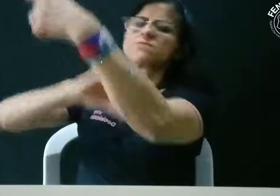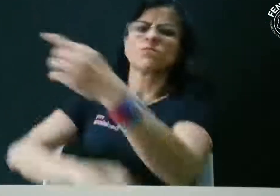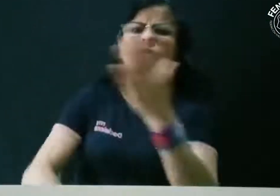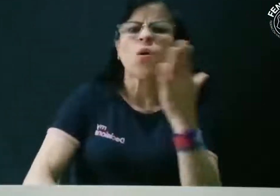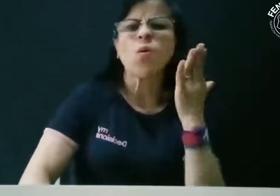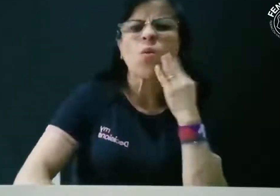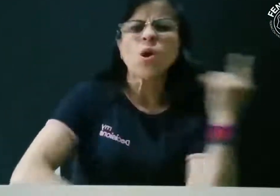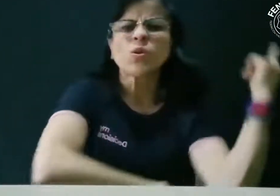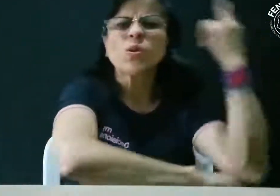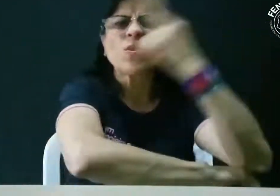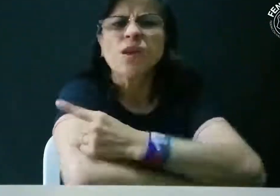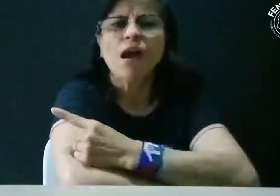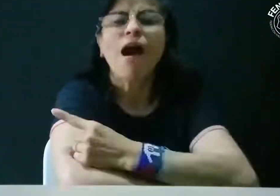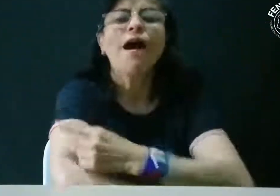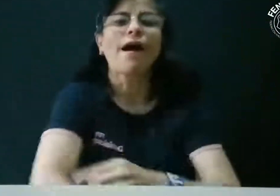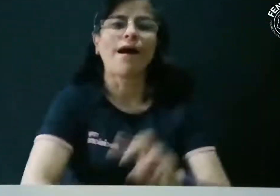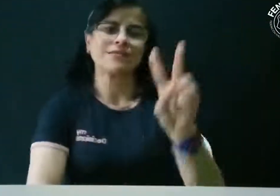del año 2022